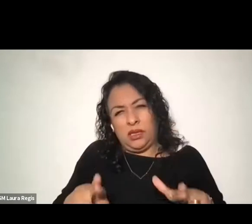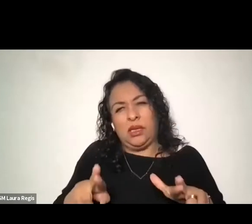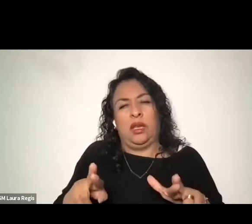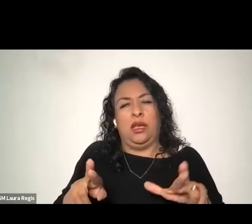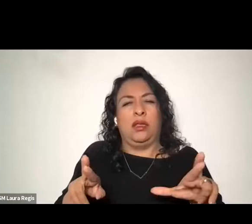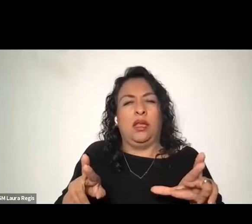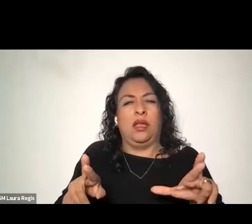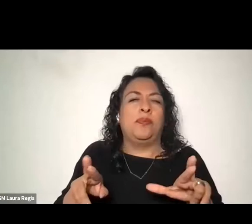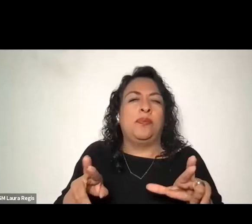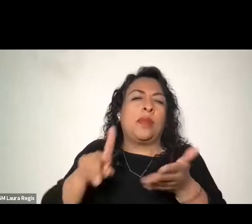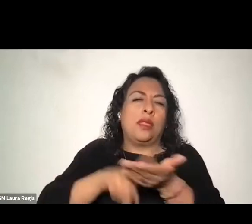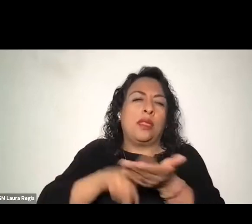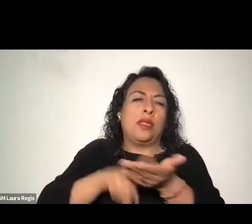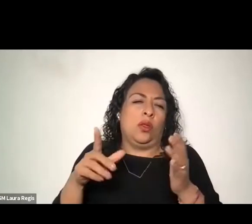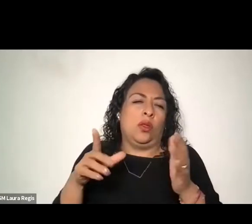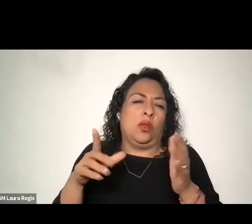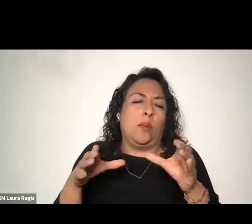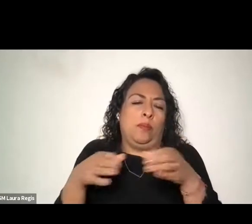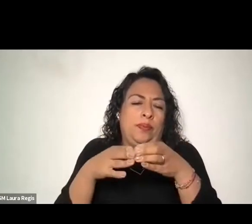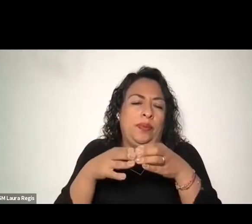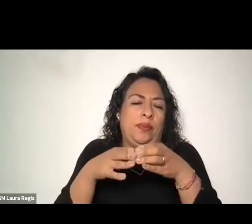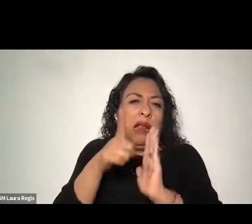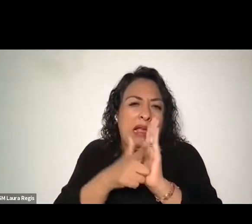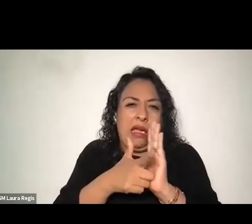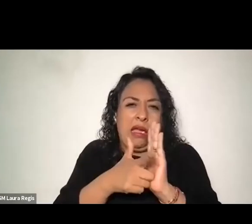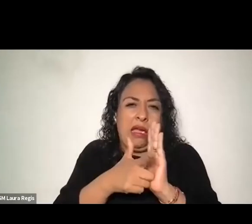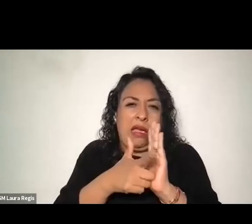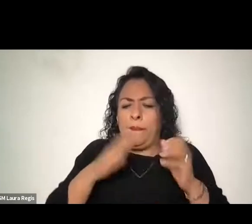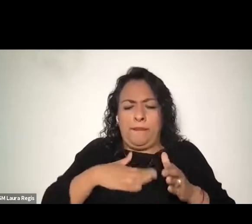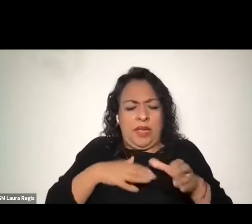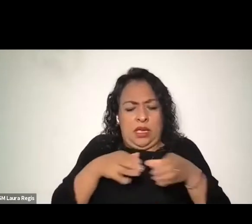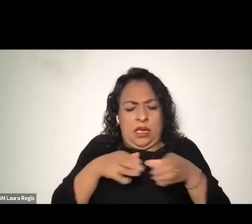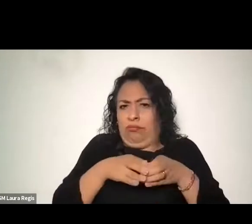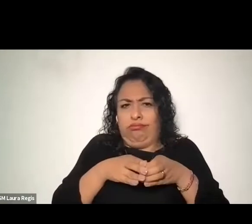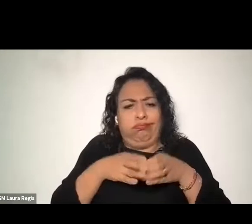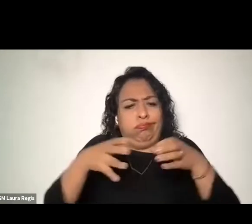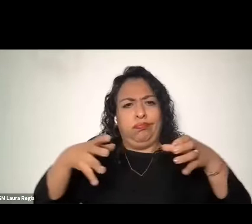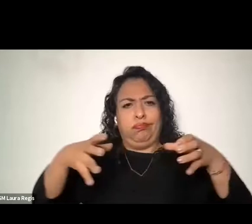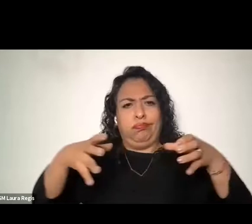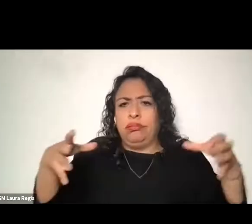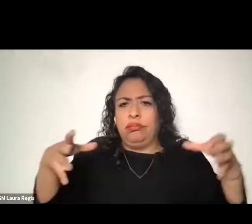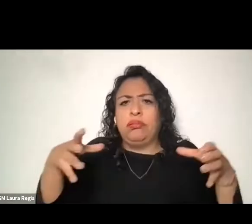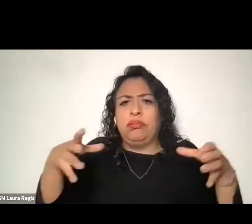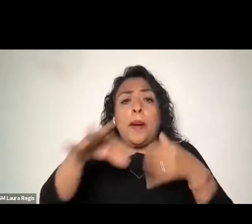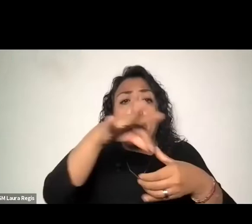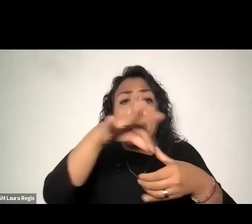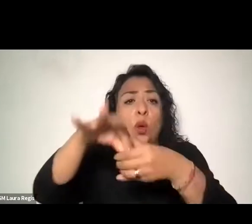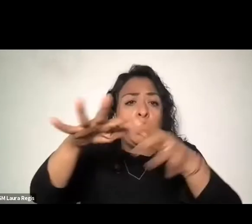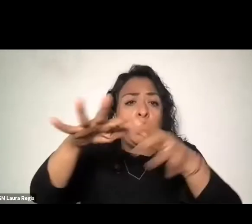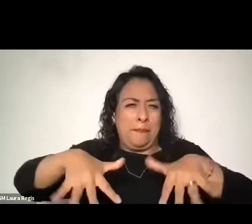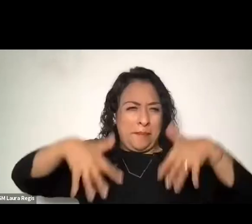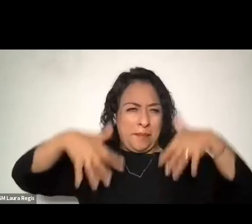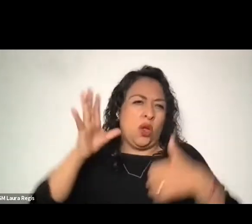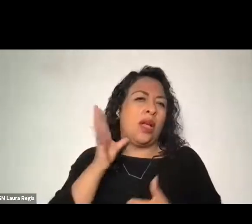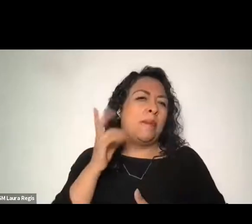entidad federativa o en nuestro distrito. Creo que es muy importante. Al final ellos van a votarlo, lo vota el Pleno de la Cámara